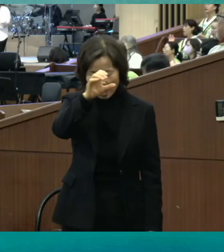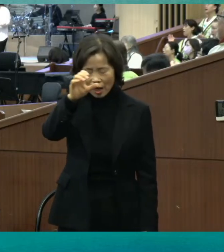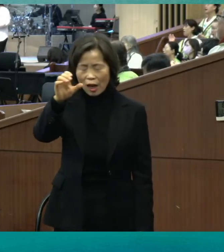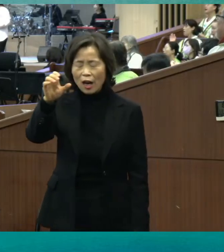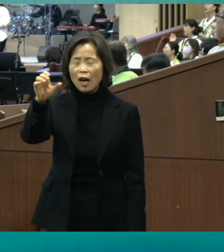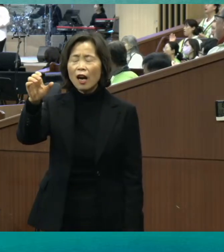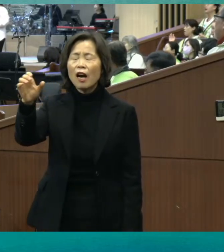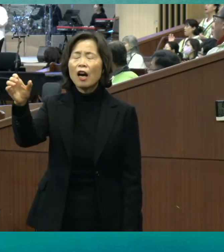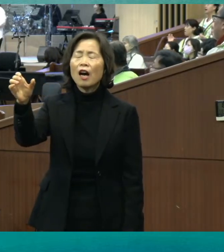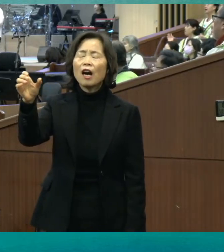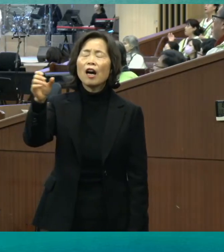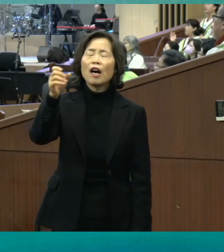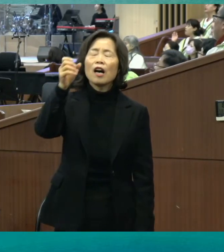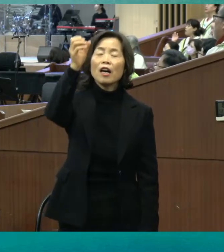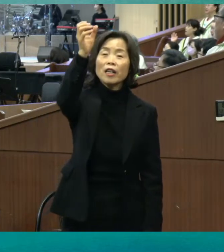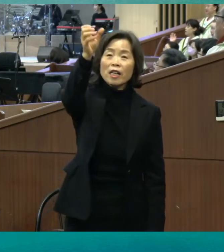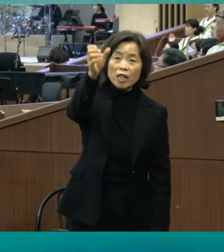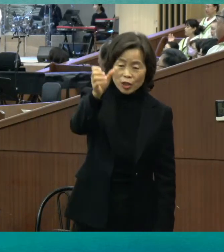십자가